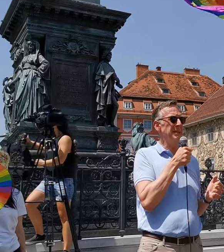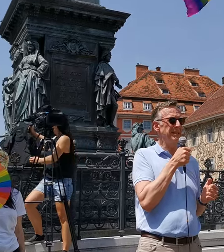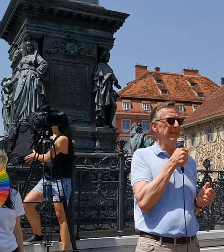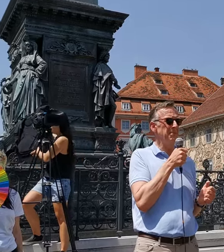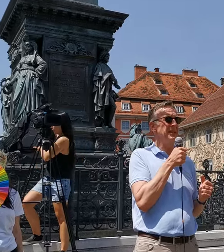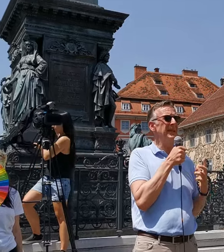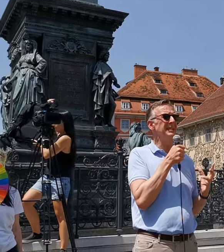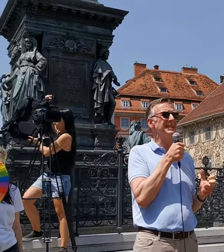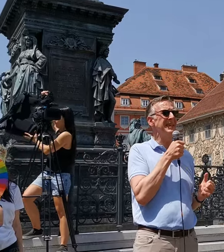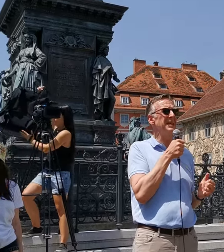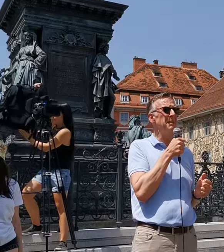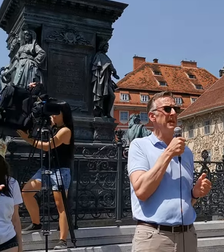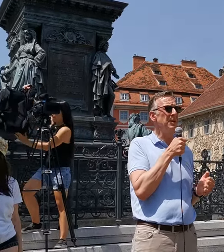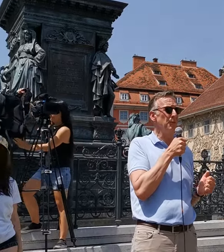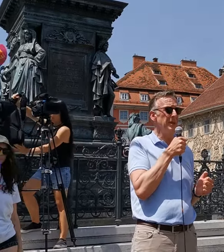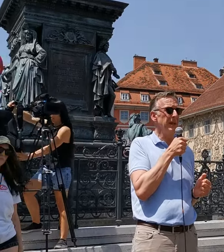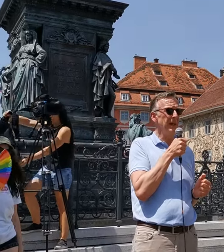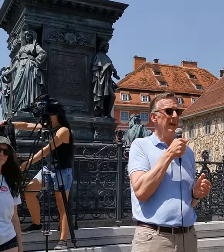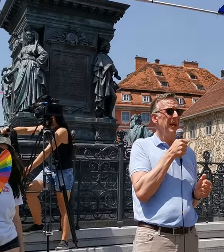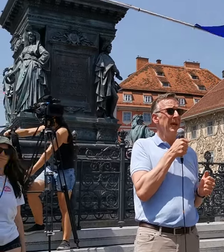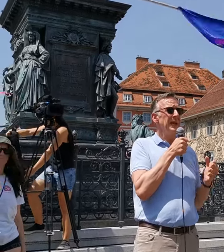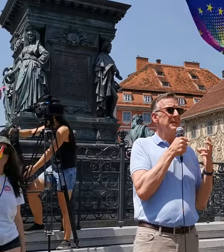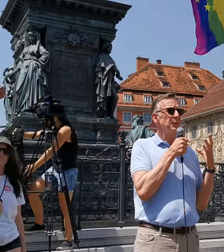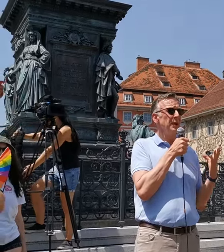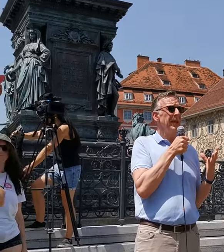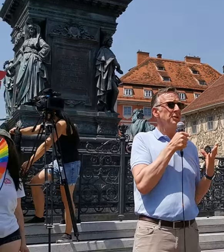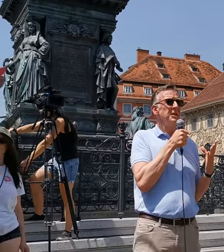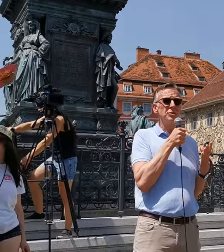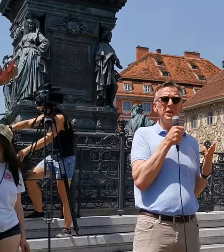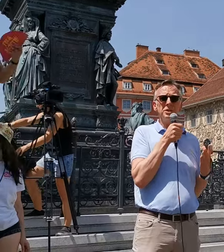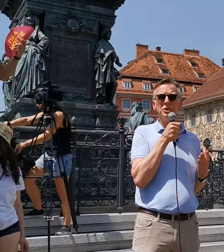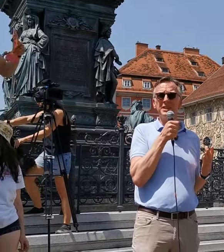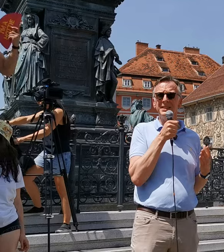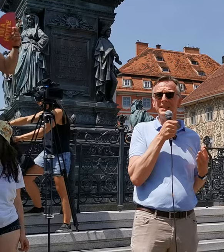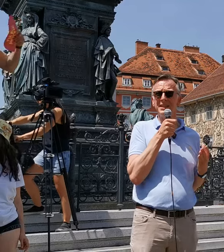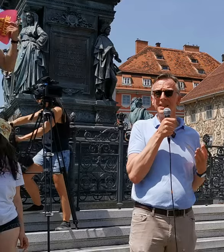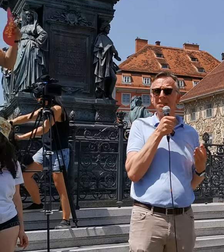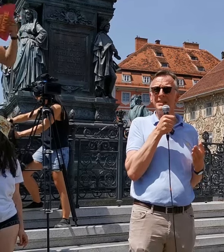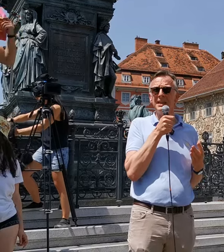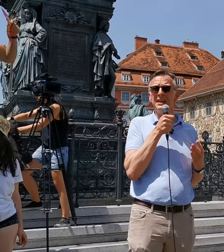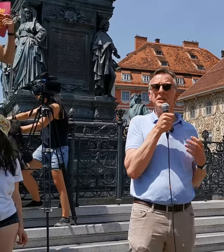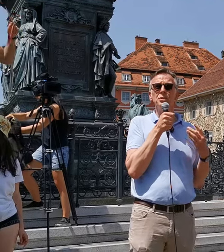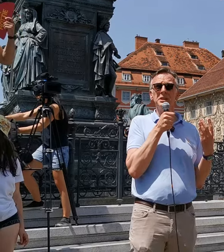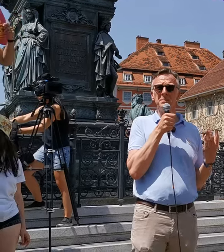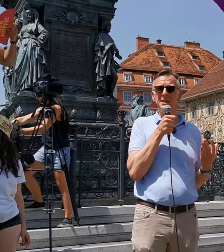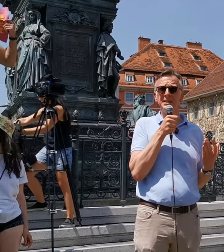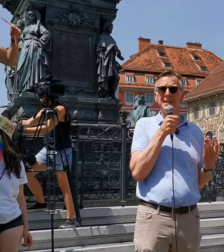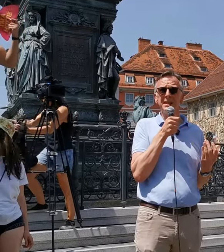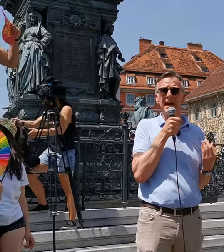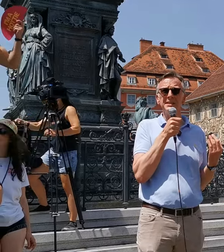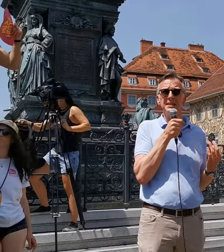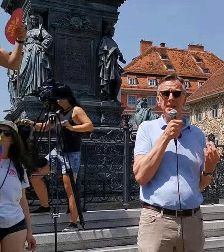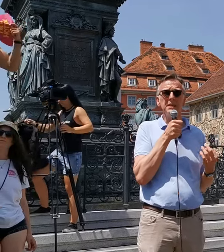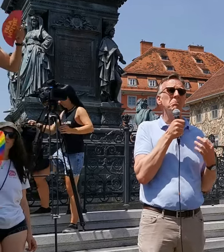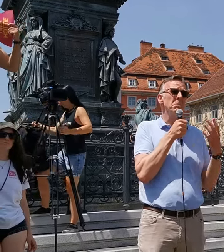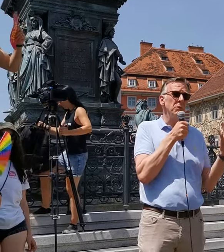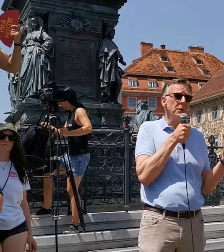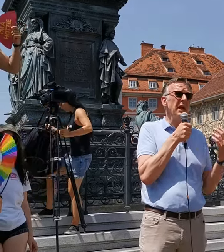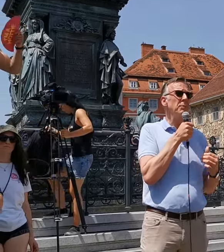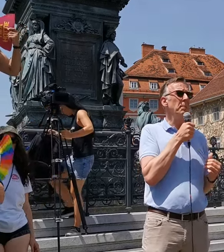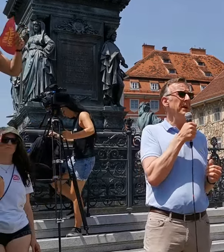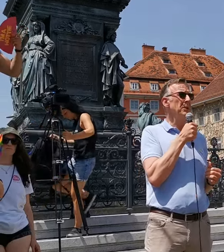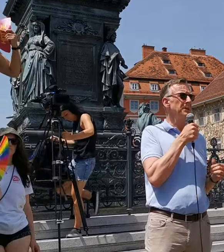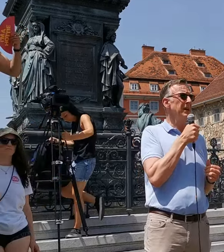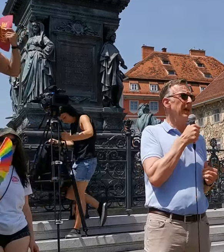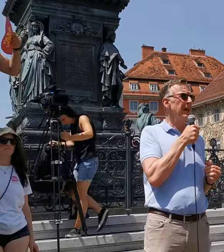Gesetze passiert, mit denen das legitimiert wurde. Jetzt wurde ein historischer Schritt gesetzt. Die Justizministerin hat sich